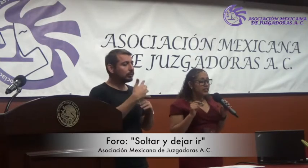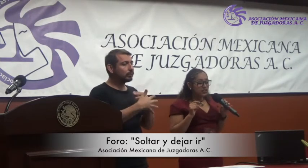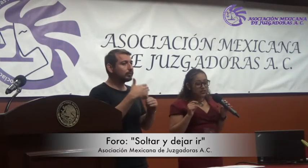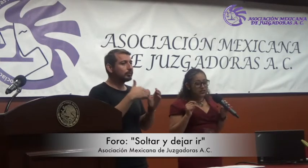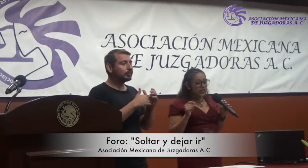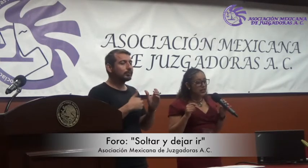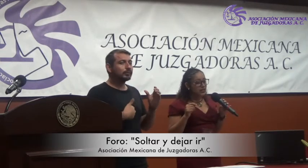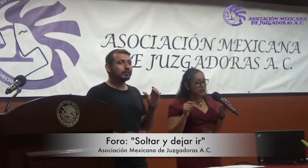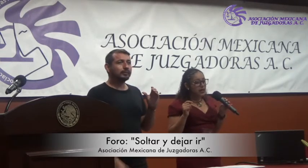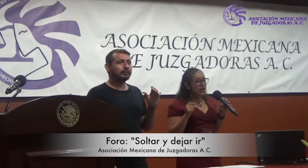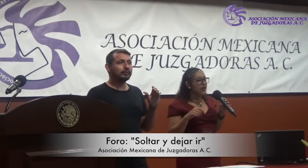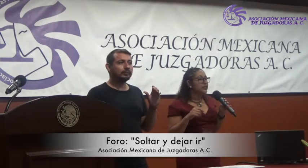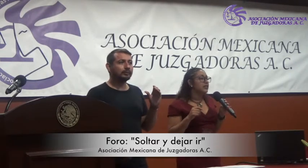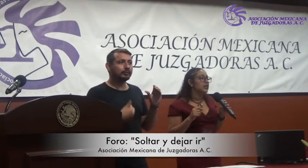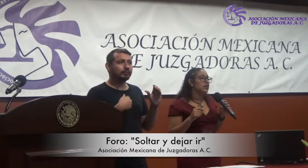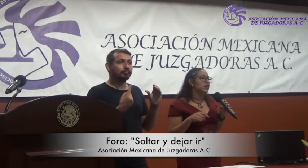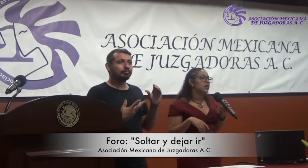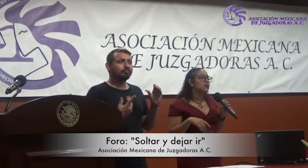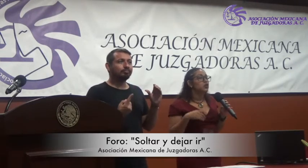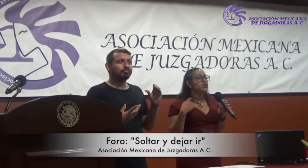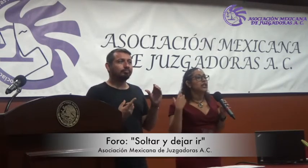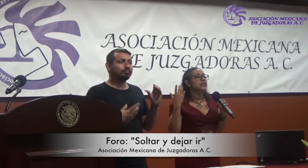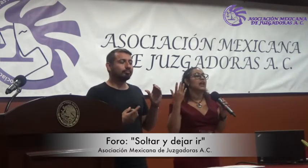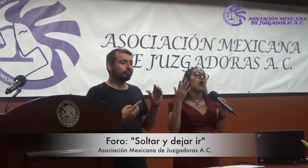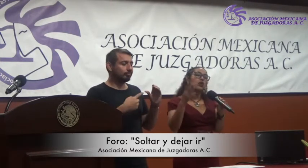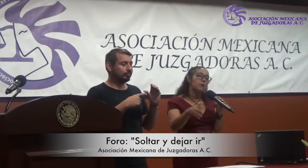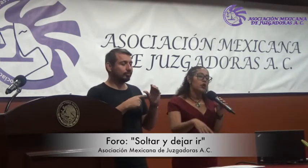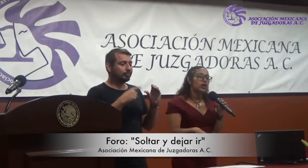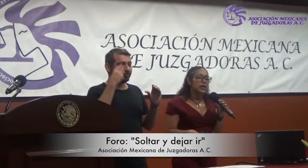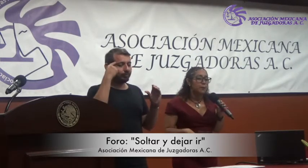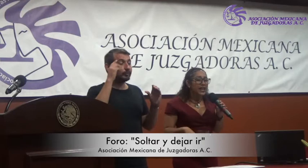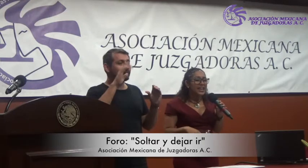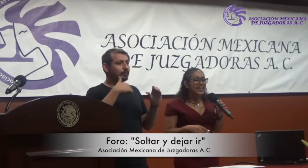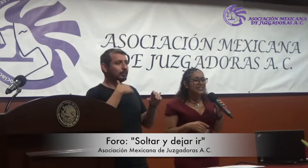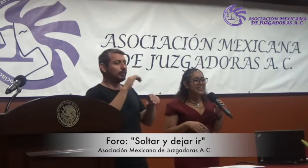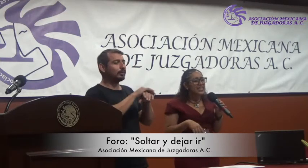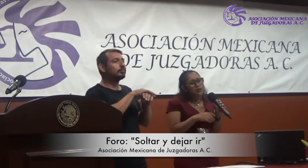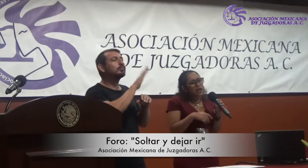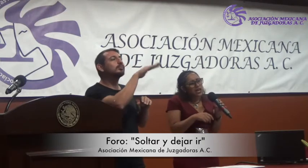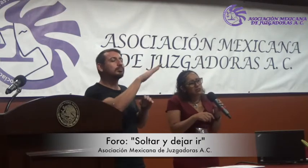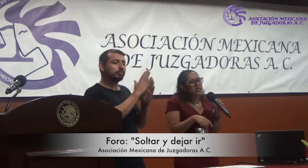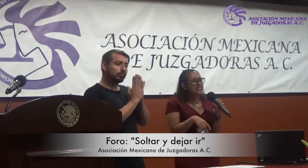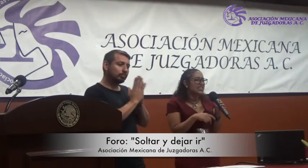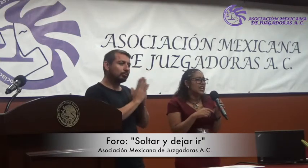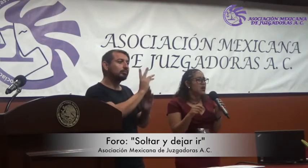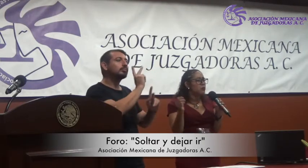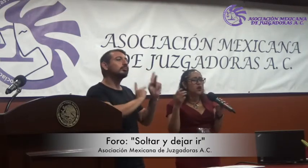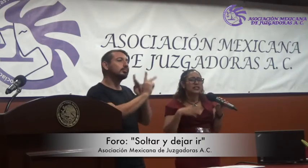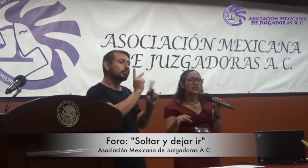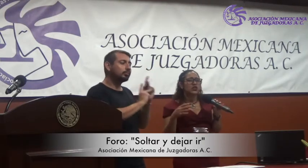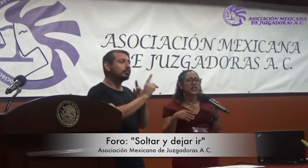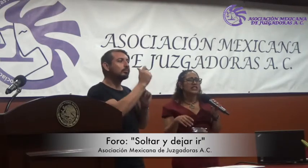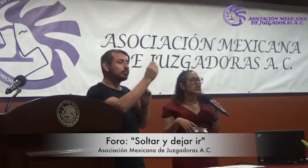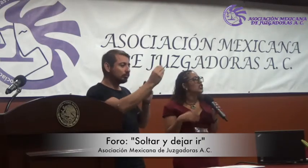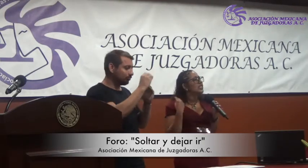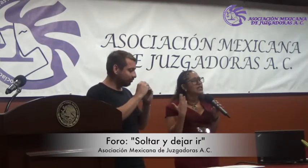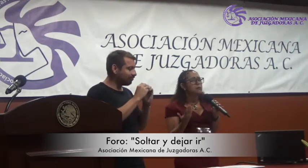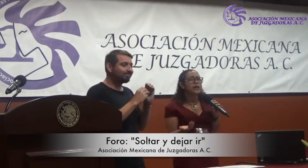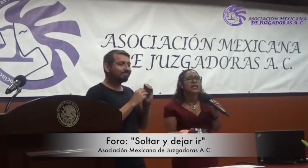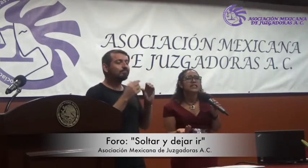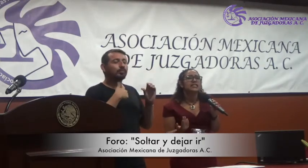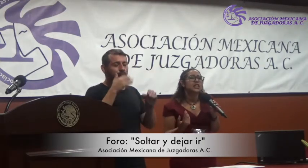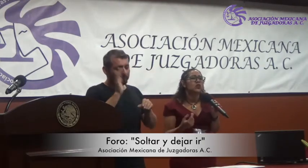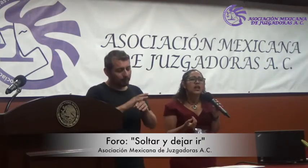Y entonces vas y buscas a un amigo que te preste, trabajas más tiempo, haces otras